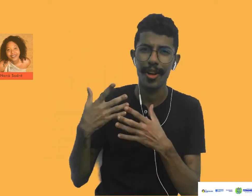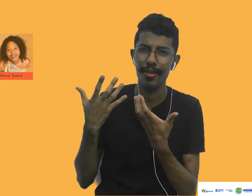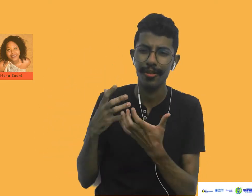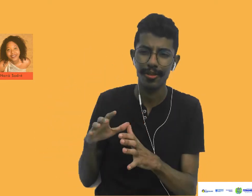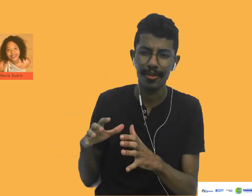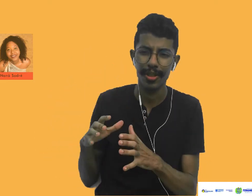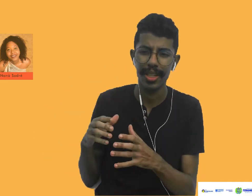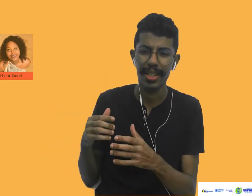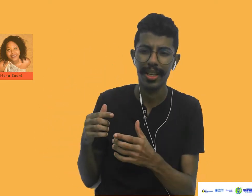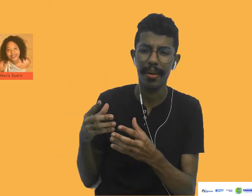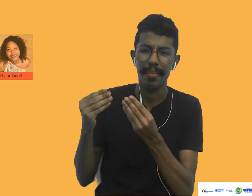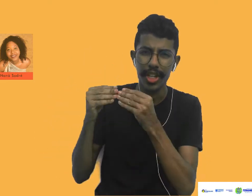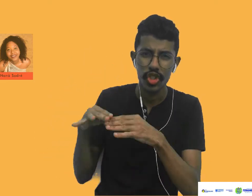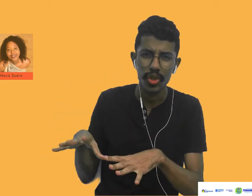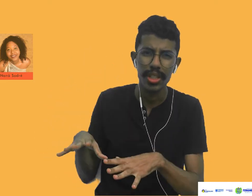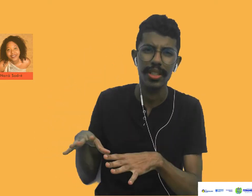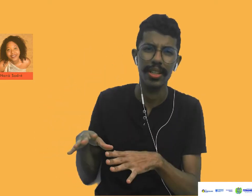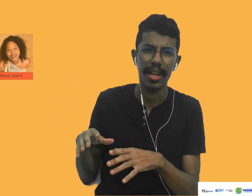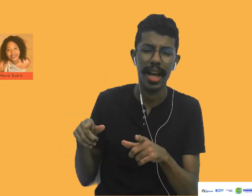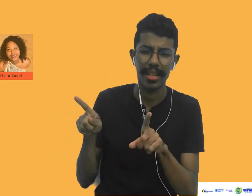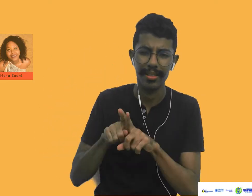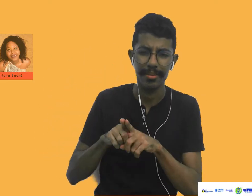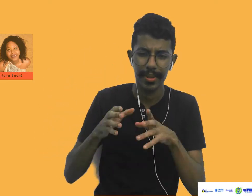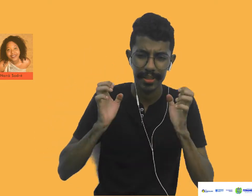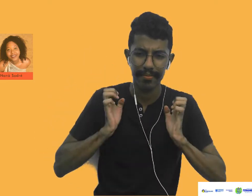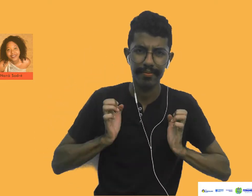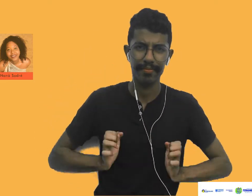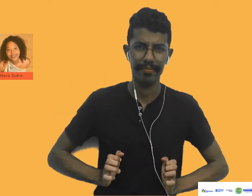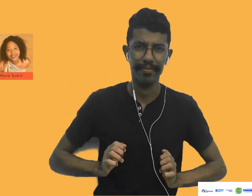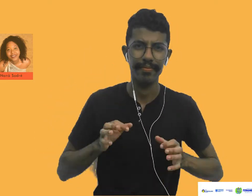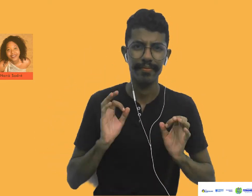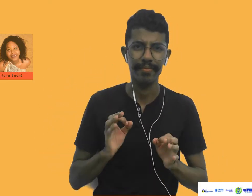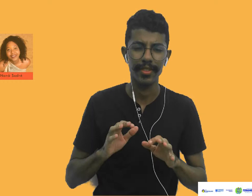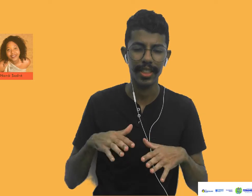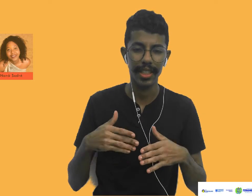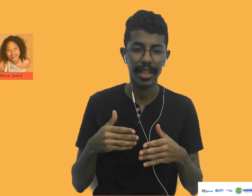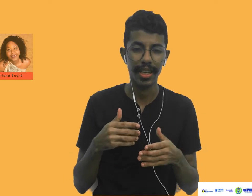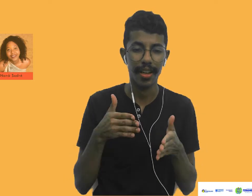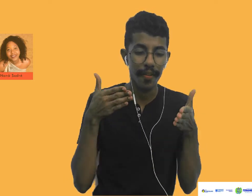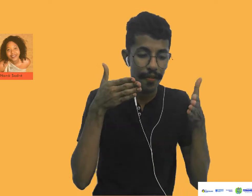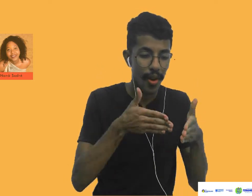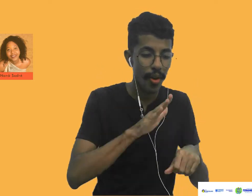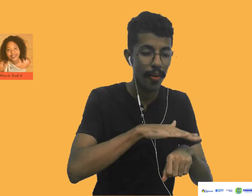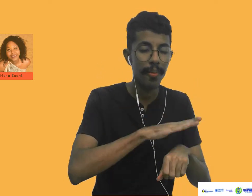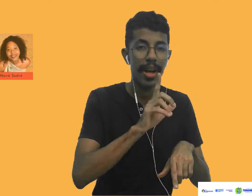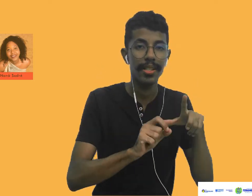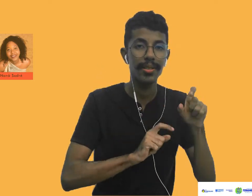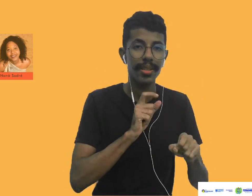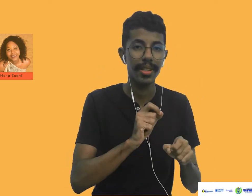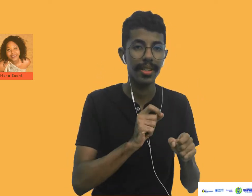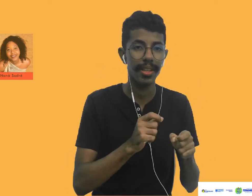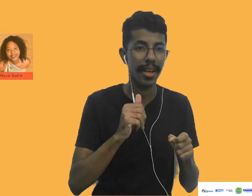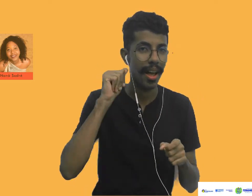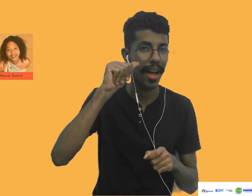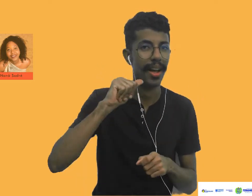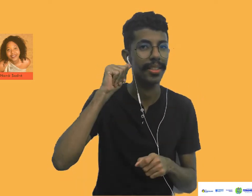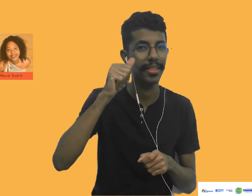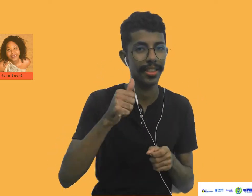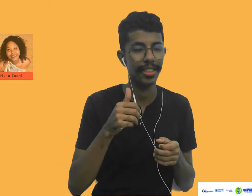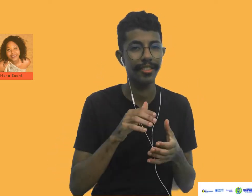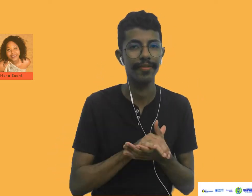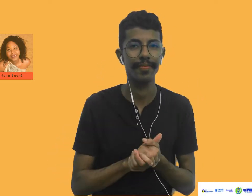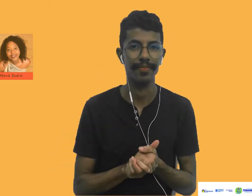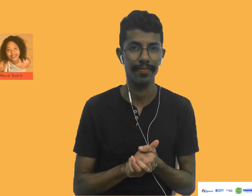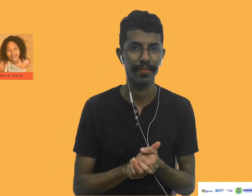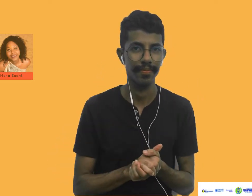né? Que estavam conosco, para agir de uma forma ética também, e me dedicar mais à carreira de atriz. Aí foi assim